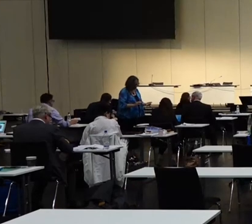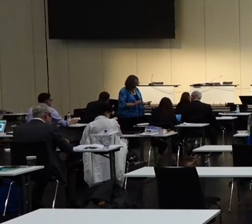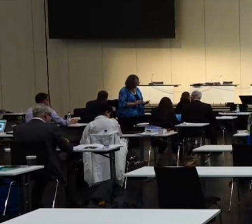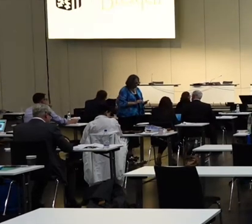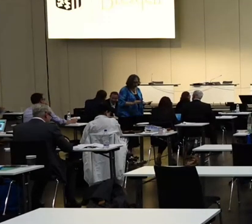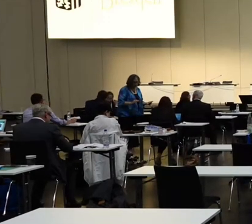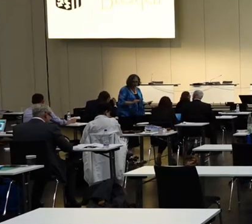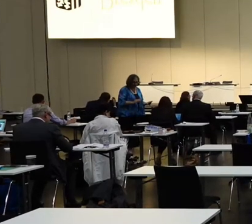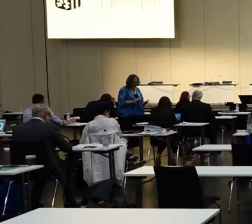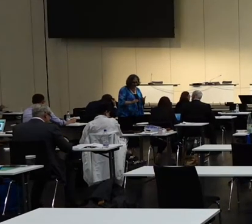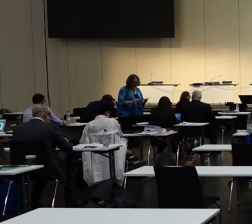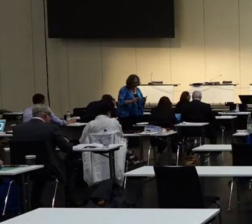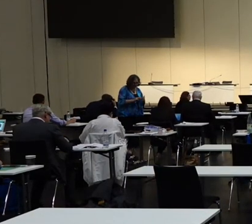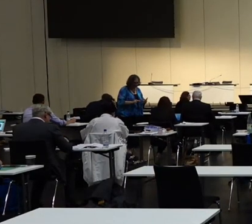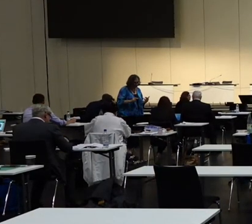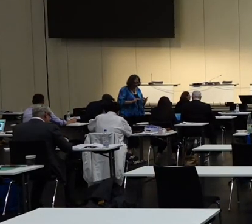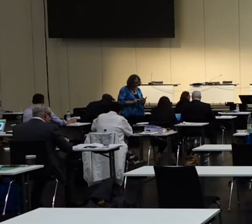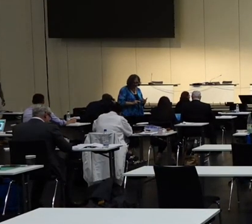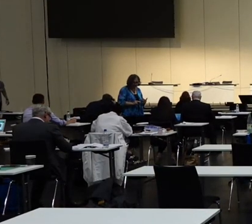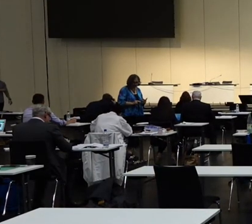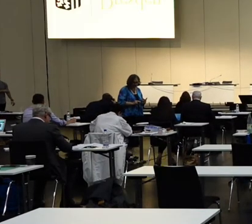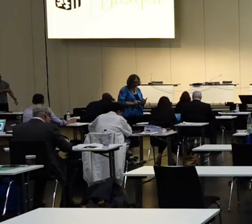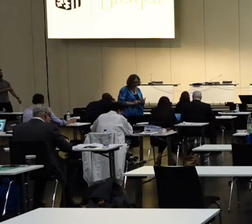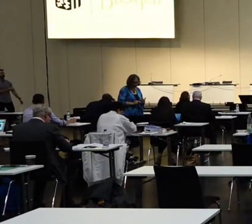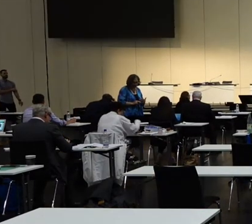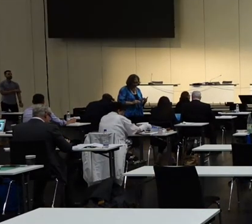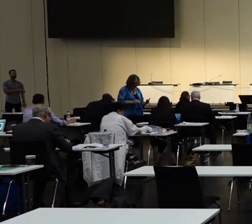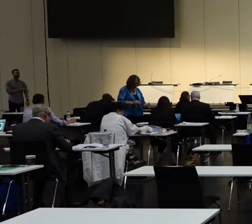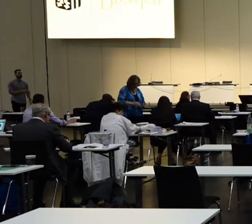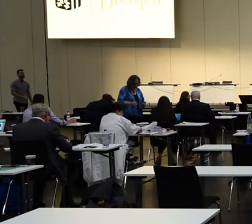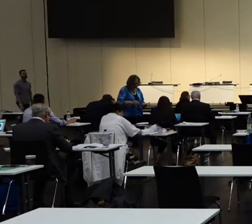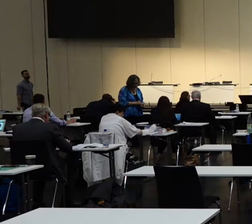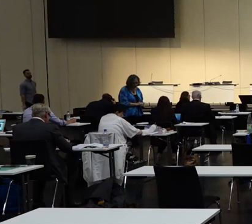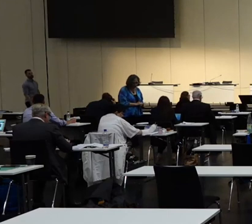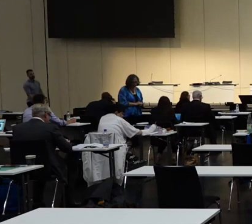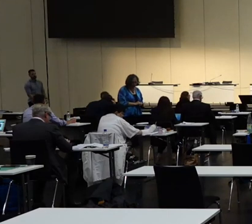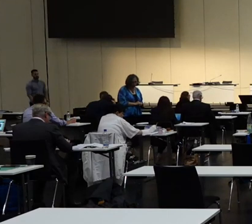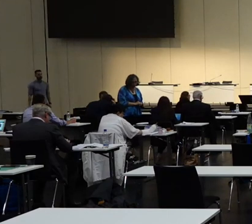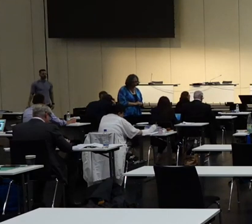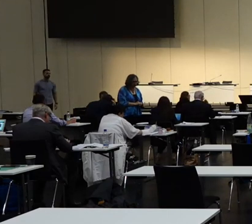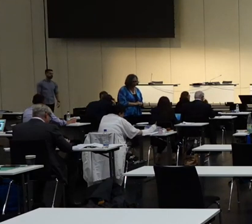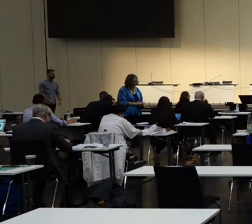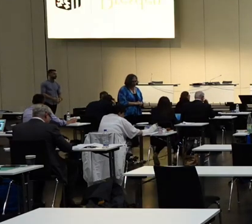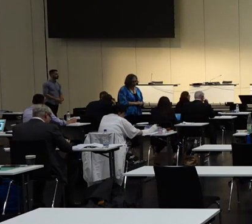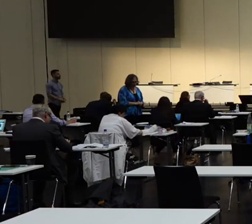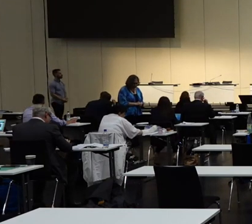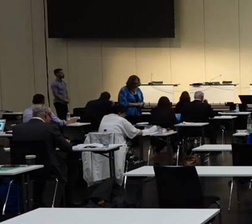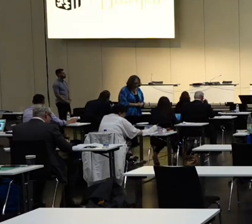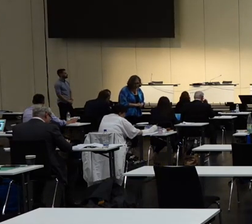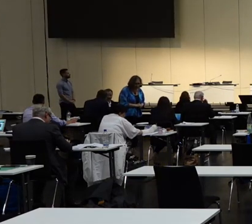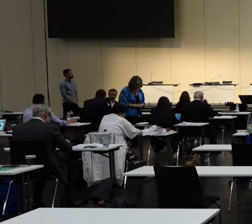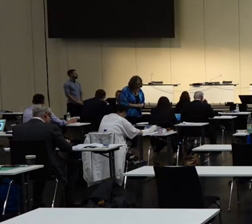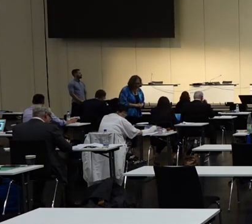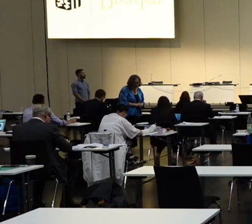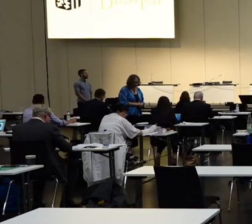Frau Frohwieser eingebrachte Ersetzungsantrag mit auch den Änderung, die sie in dem Ersetzungsantrag ja